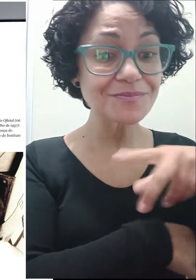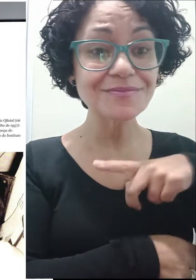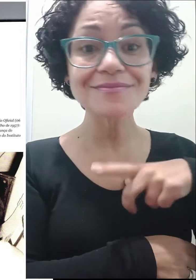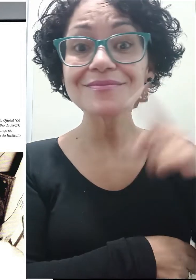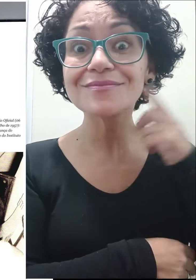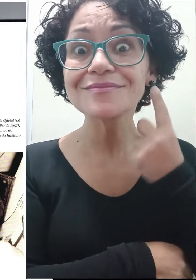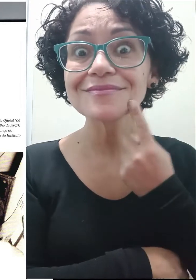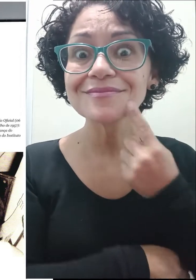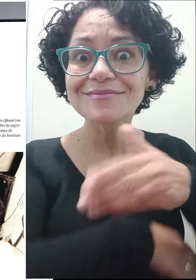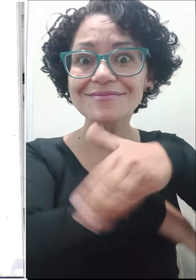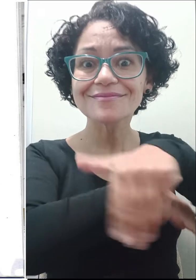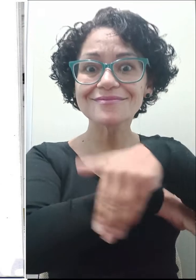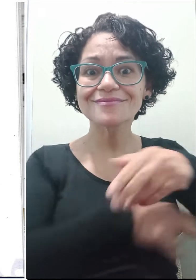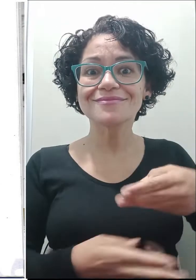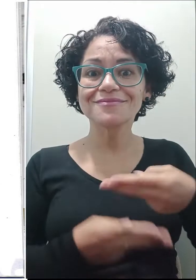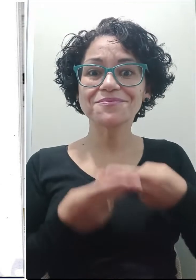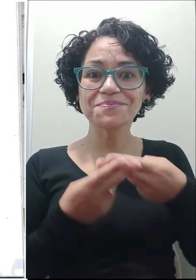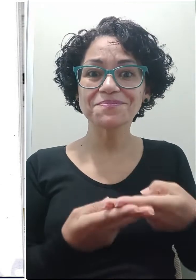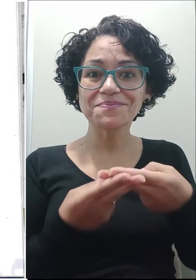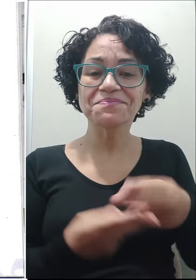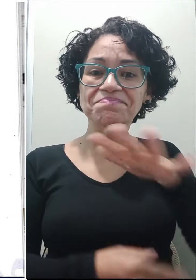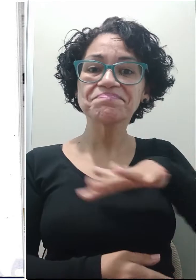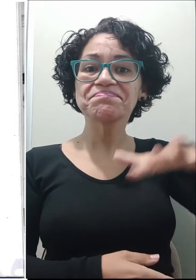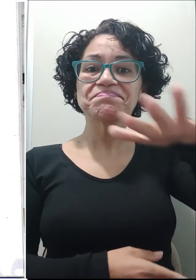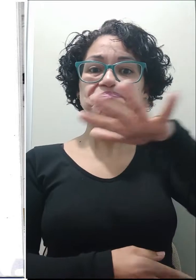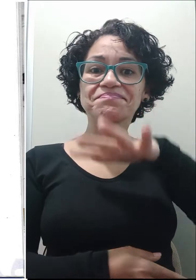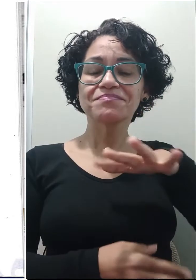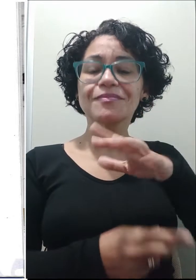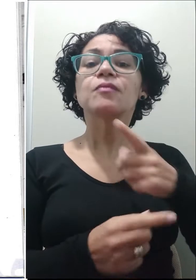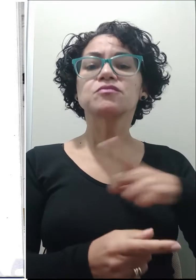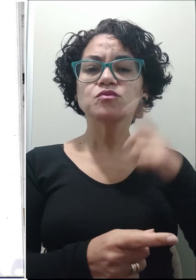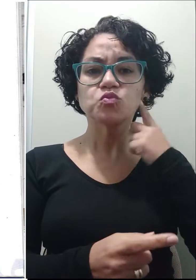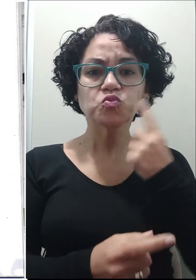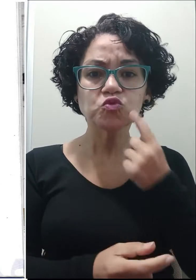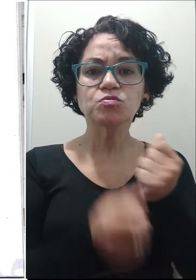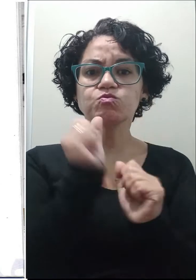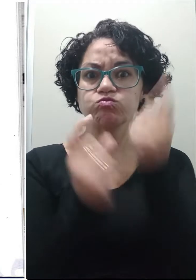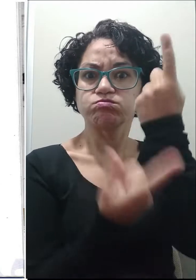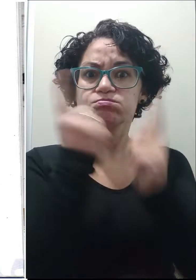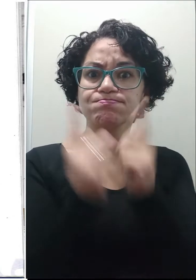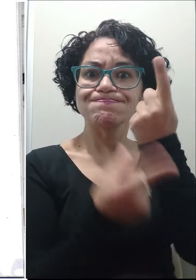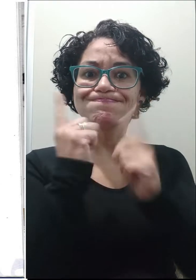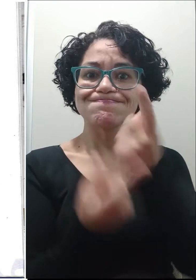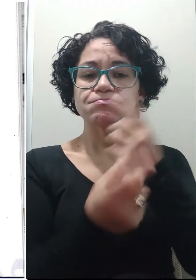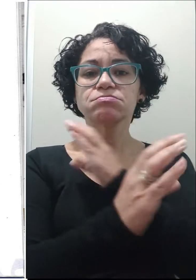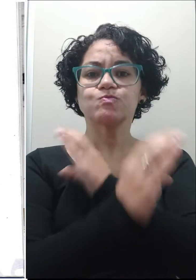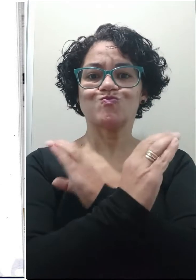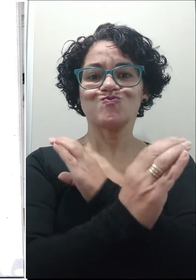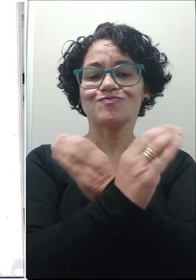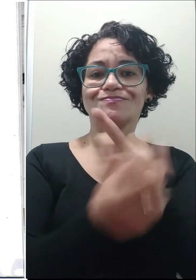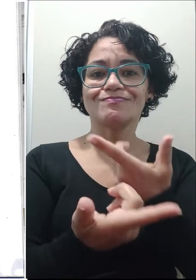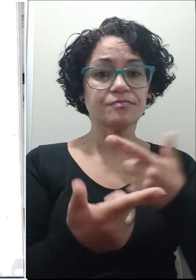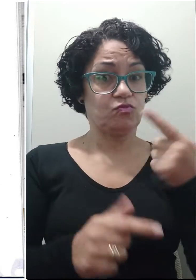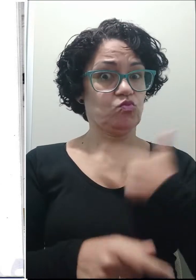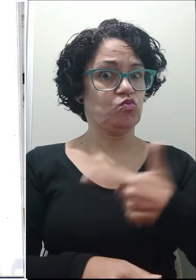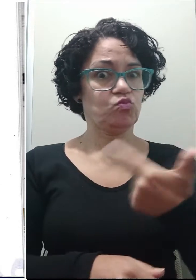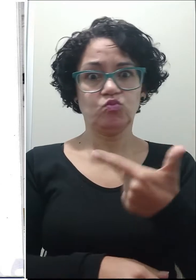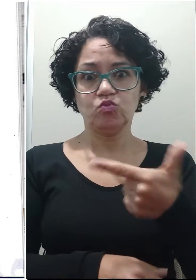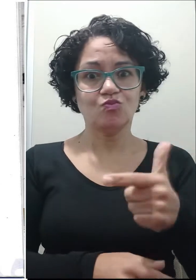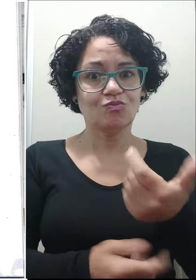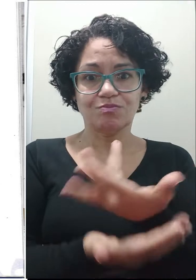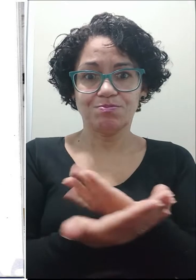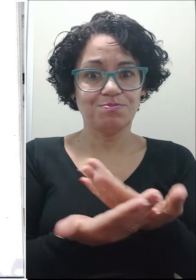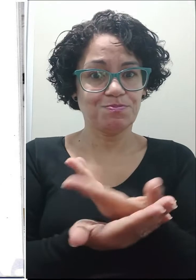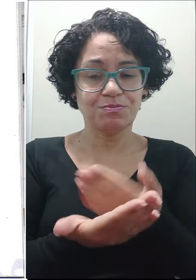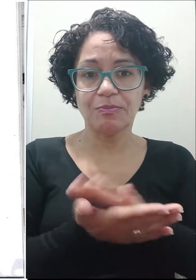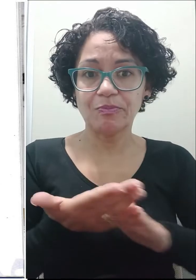lugares públicos, que em gestos tentavam uma comunicação sem serem alfabetizados,